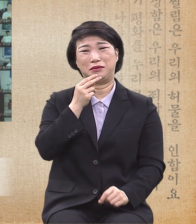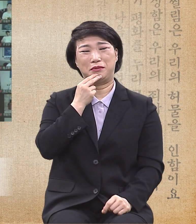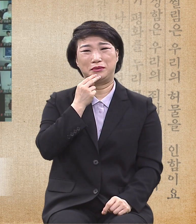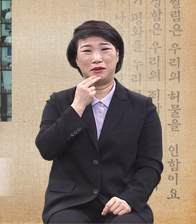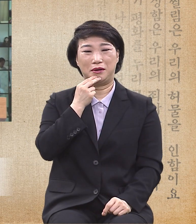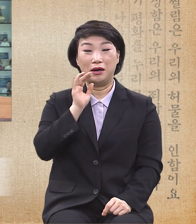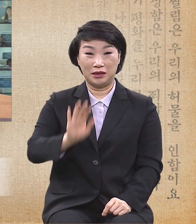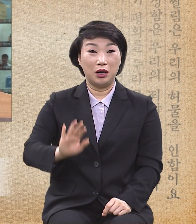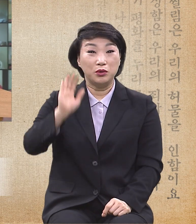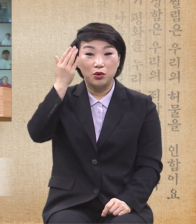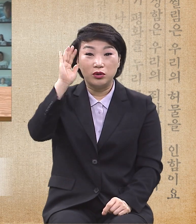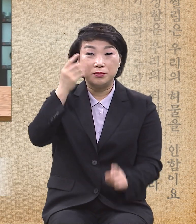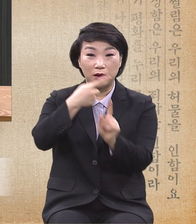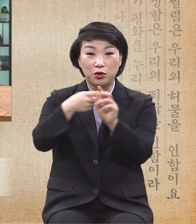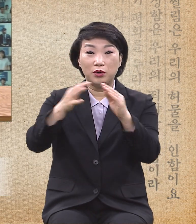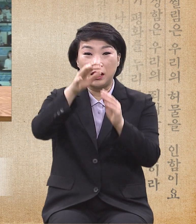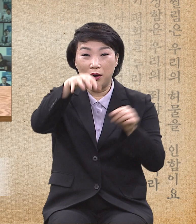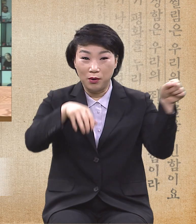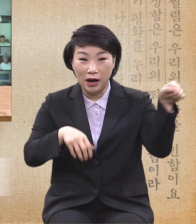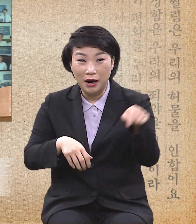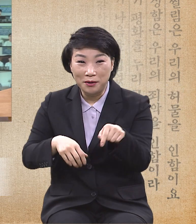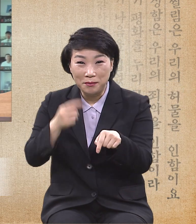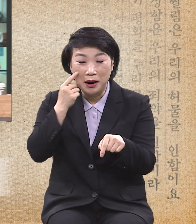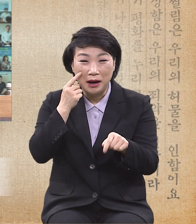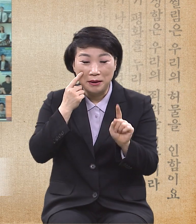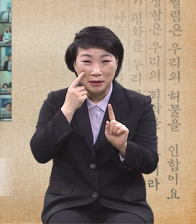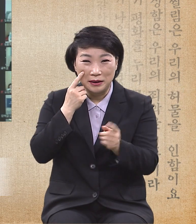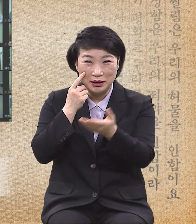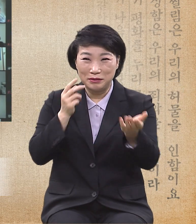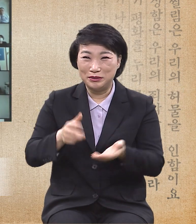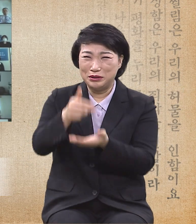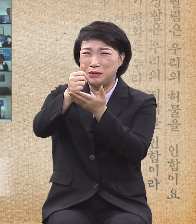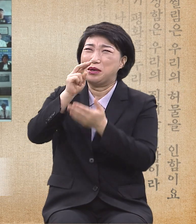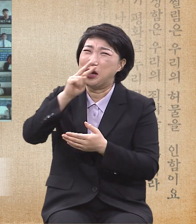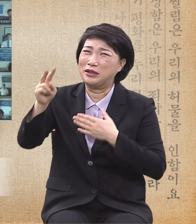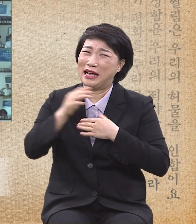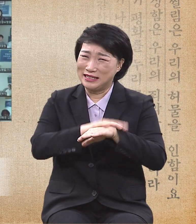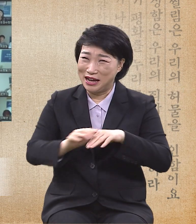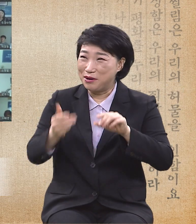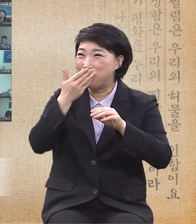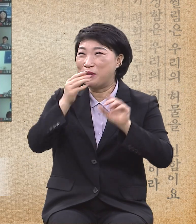오늘날도 교회 와도 그저 잘 먹고 잘 살게 해주세요.